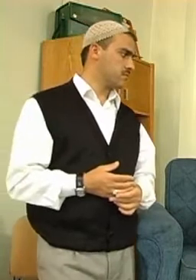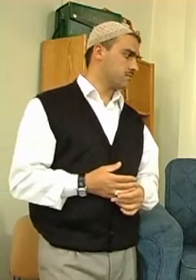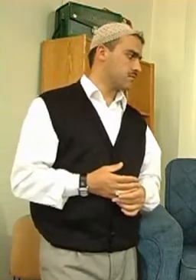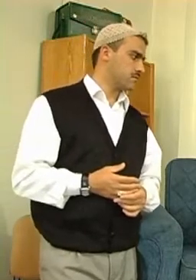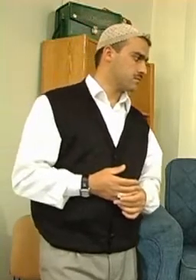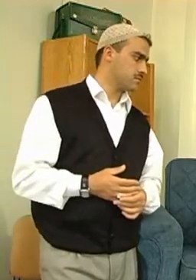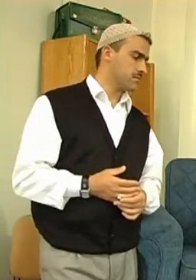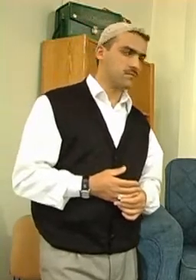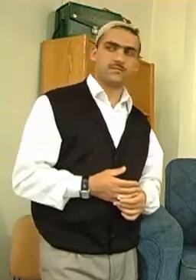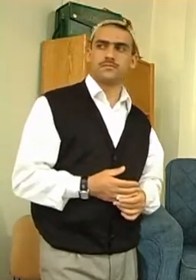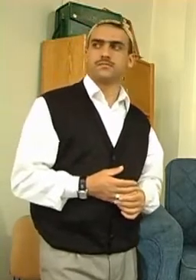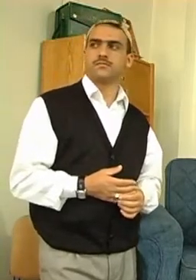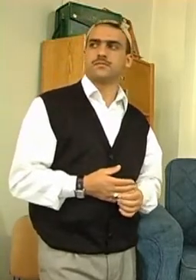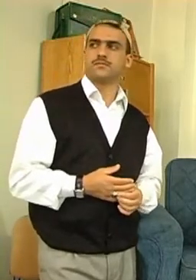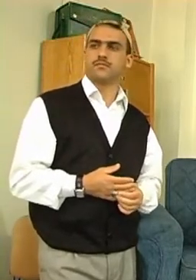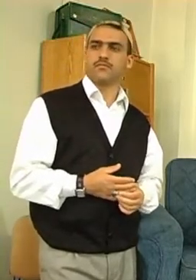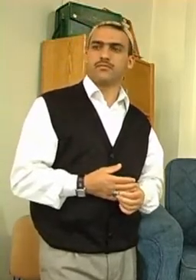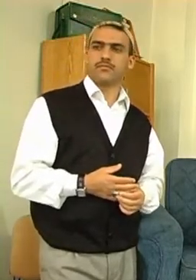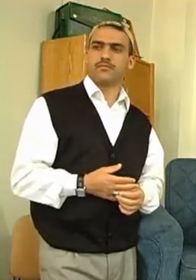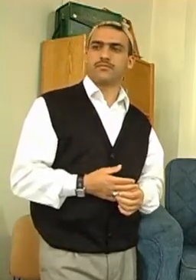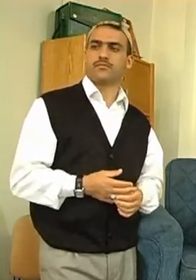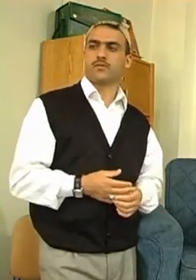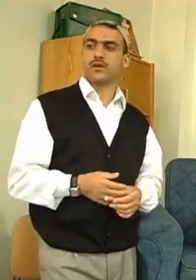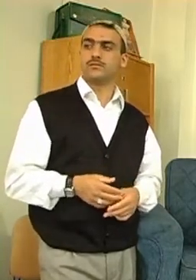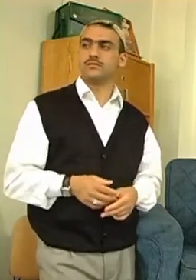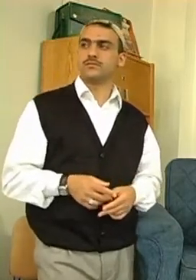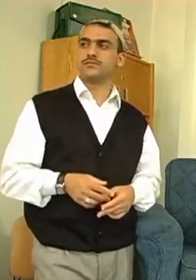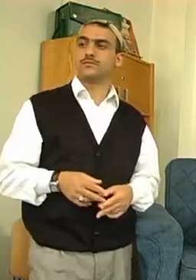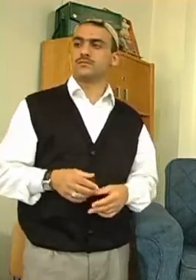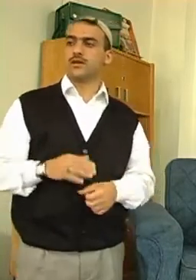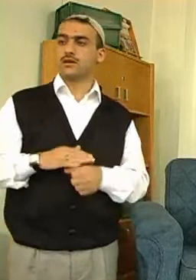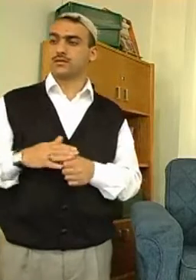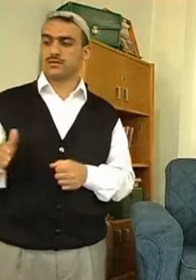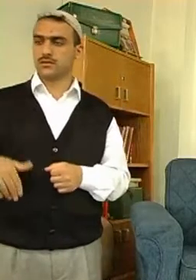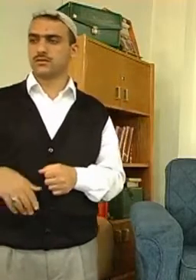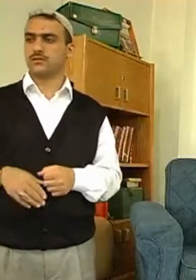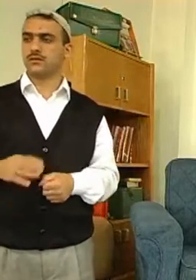yani. Mesela mahiyet farkı var. Şimdi bir insan efendim kaç koyun eder